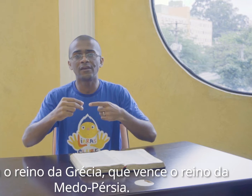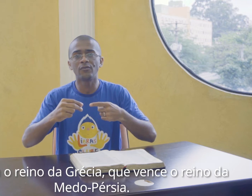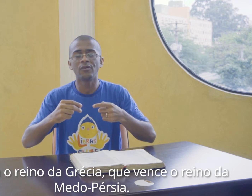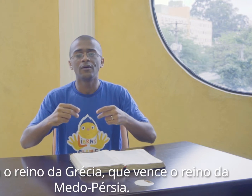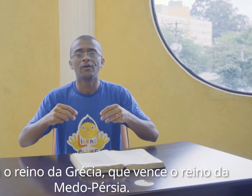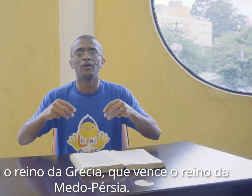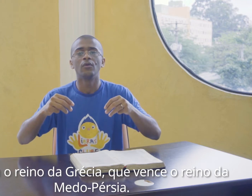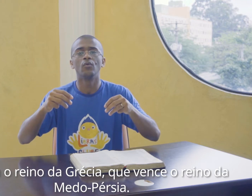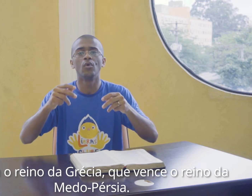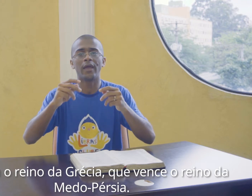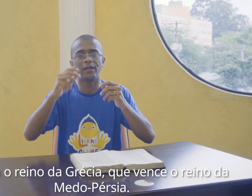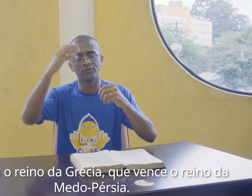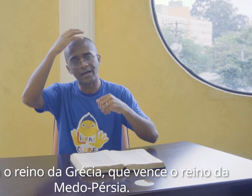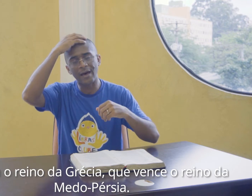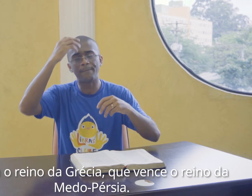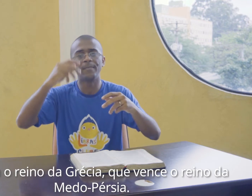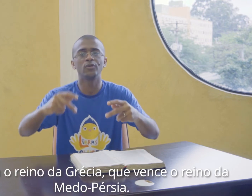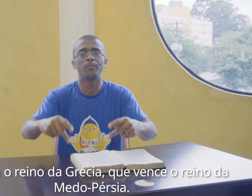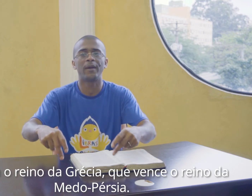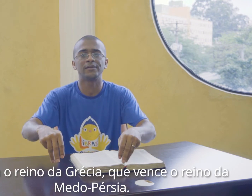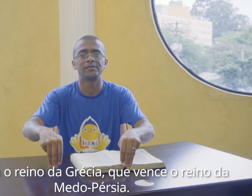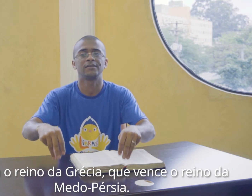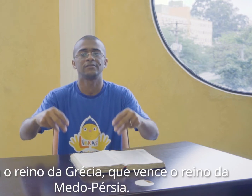venceu o reino da Medo-Pérsia.